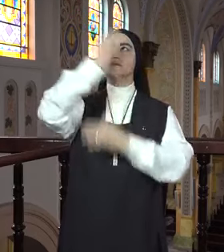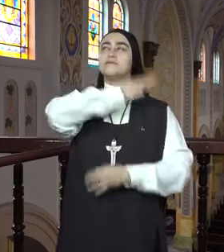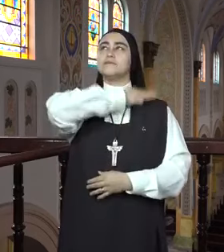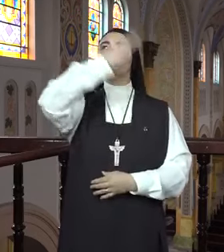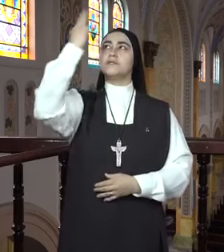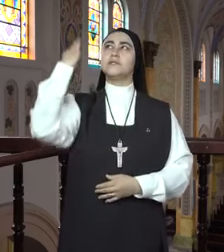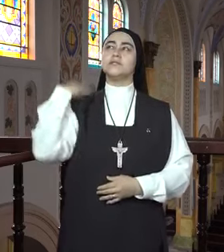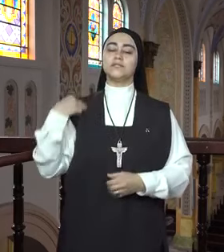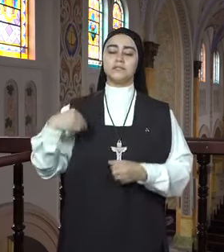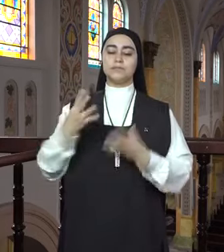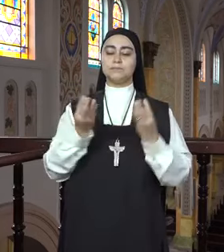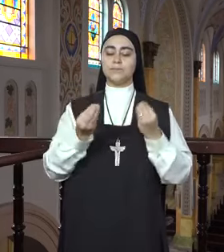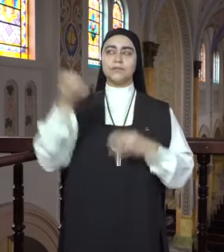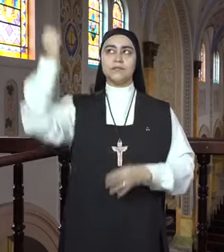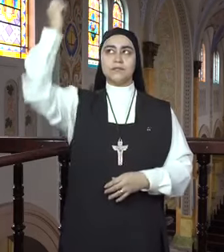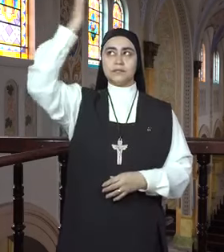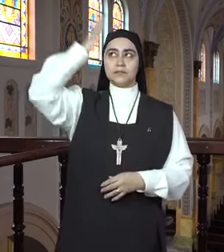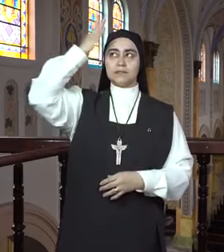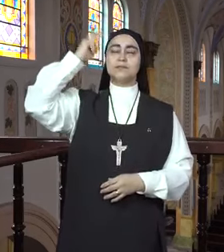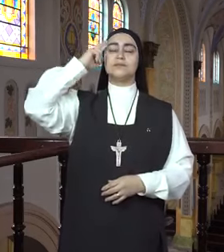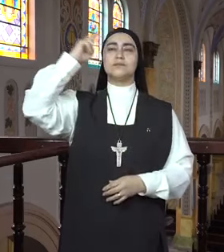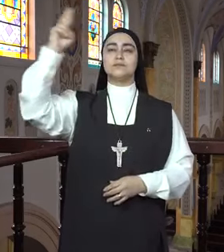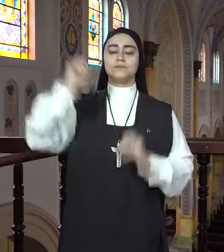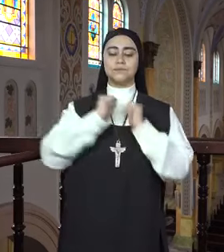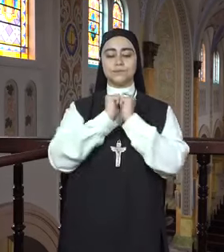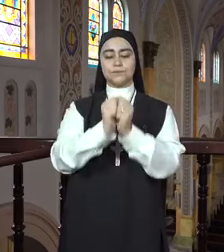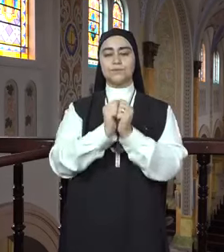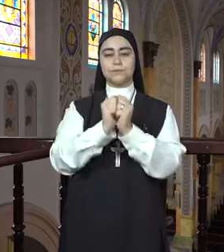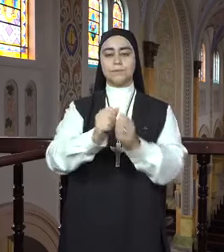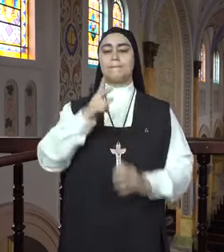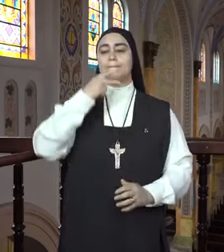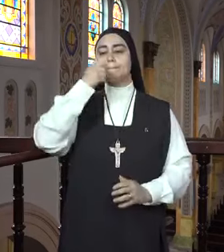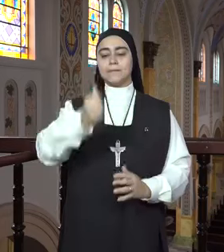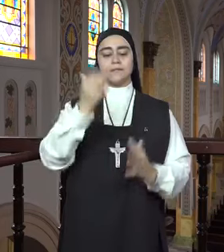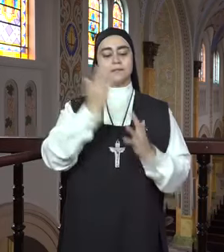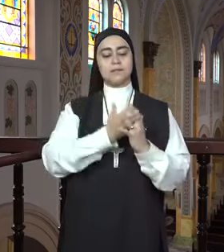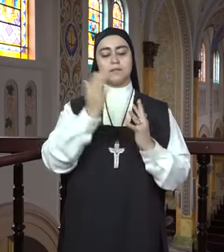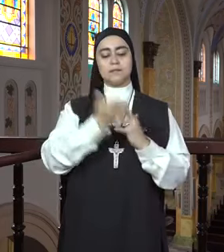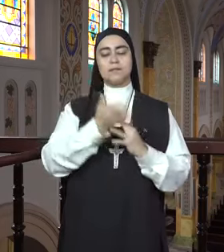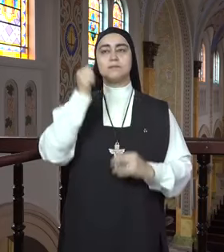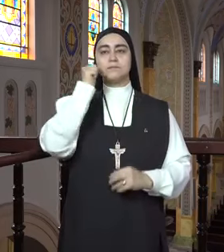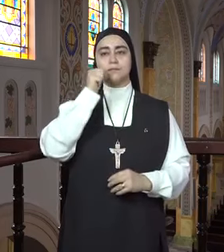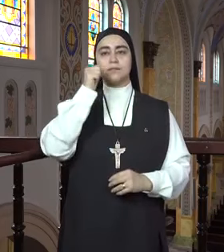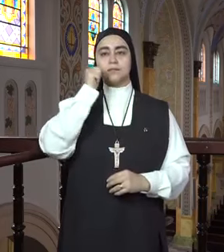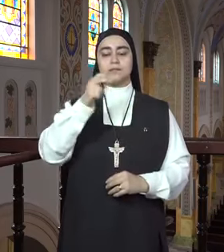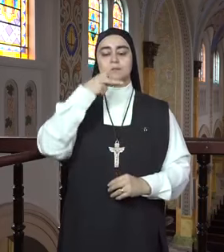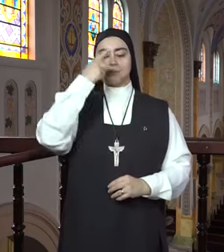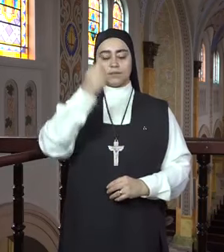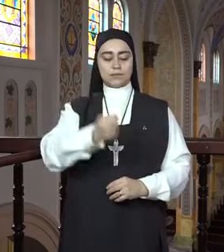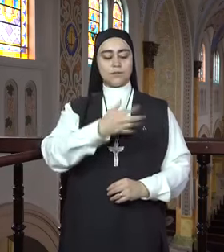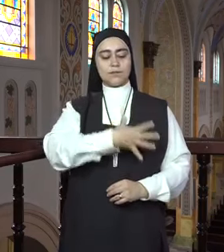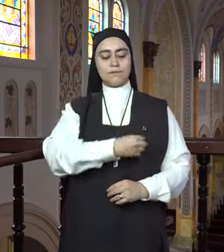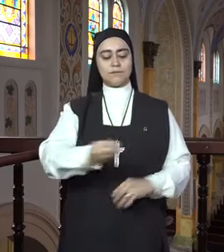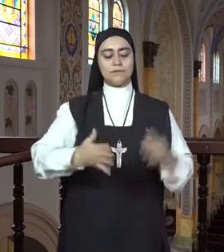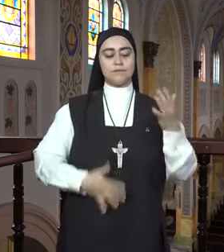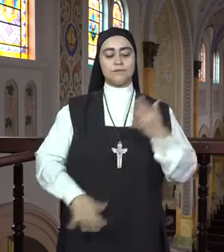Ave Maria, cheia de graça, o Senhor é convosco. Bendita sois vós entre as mulheres, e bendito é o fruto